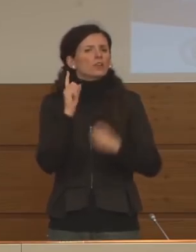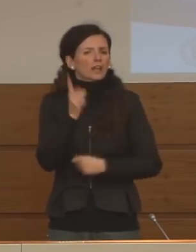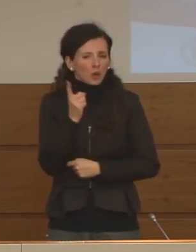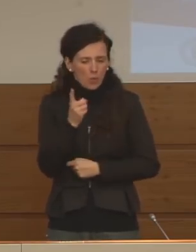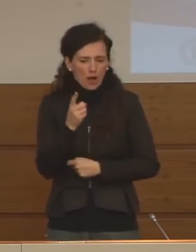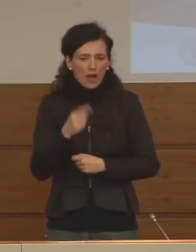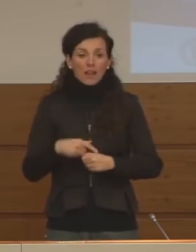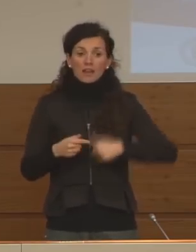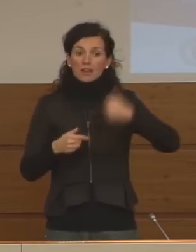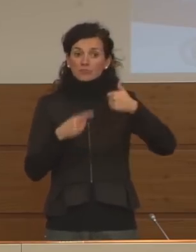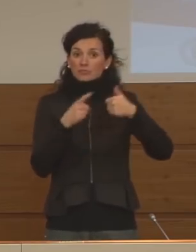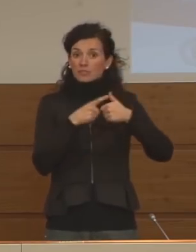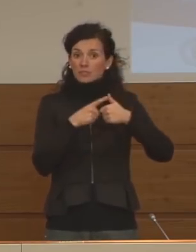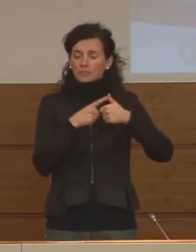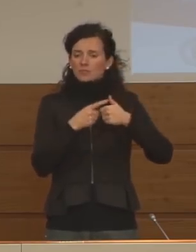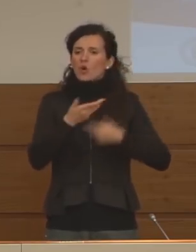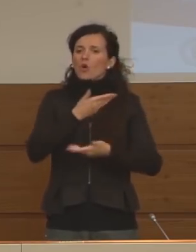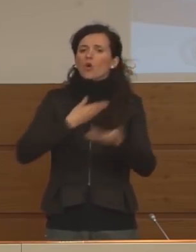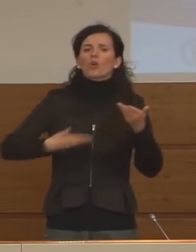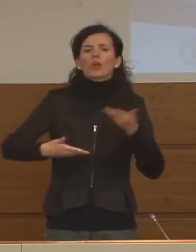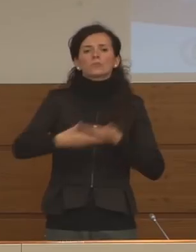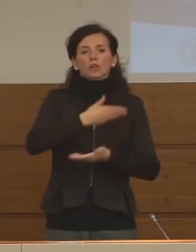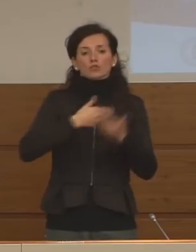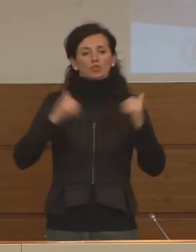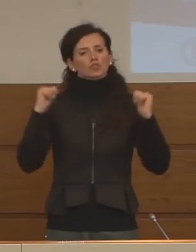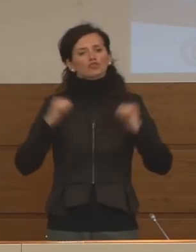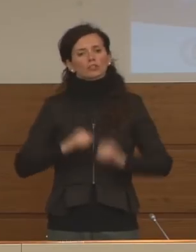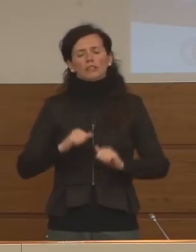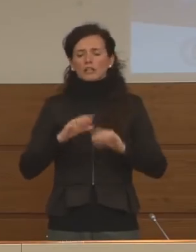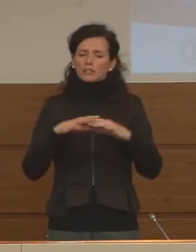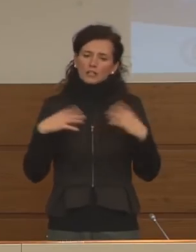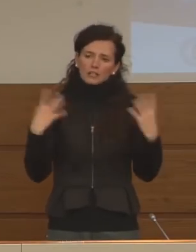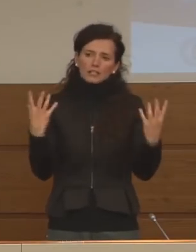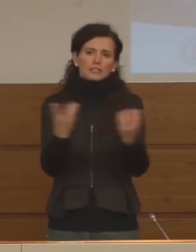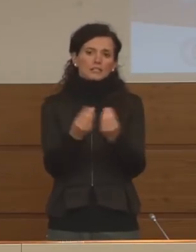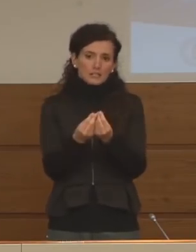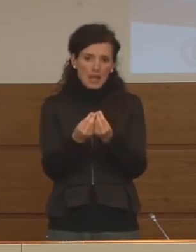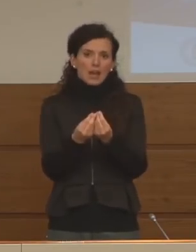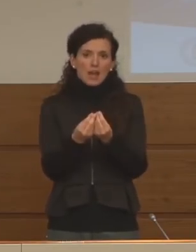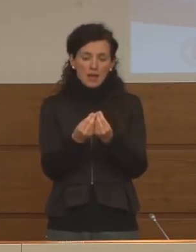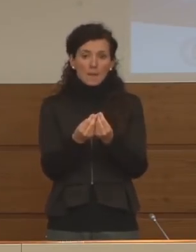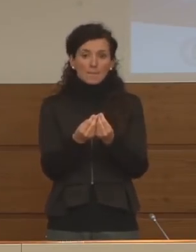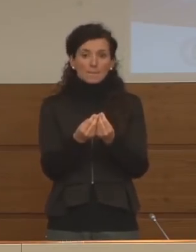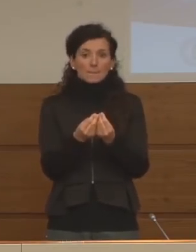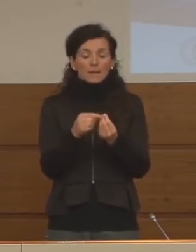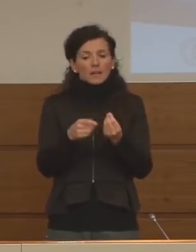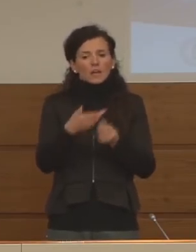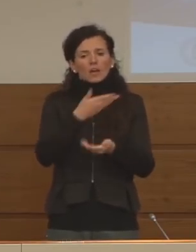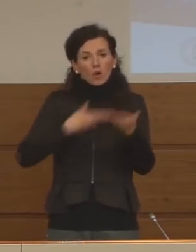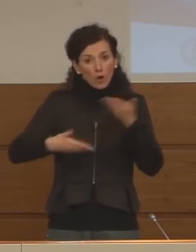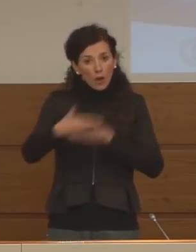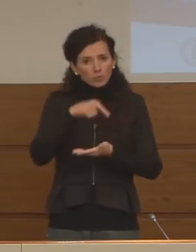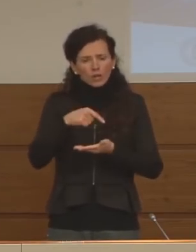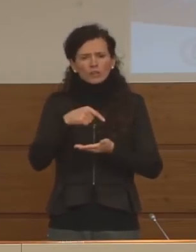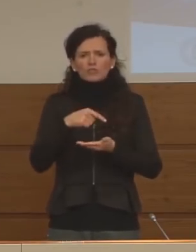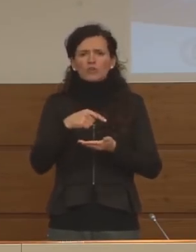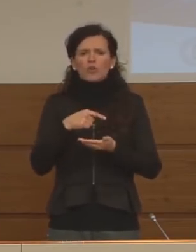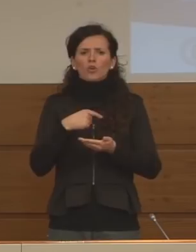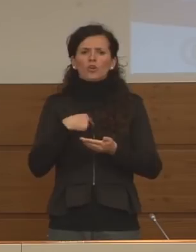la collaborazione di tutti i nostri cittadini che continuiamo ad implorare